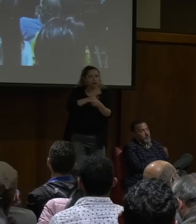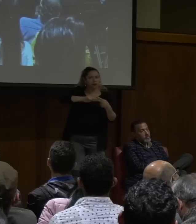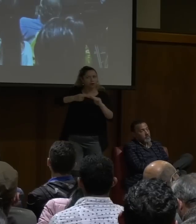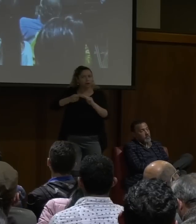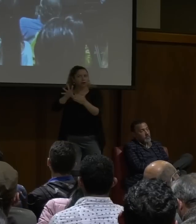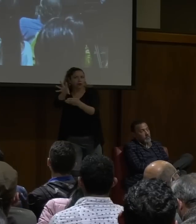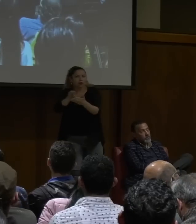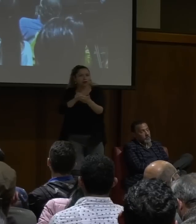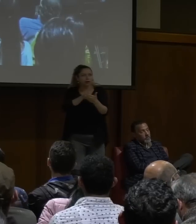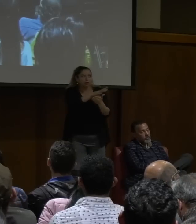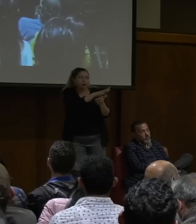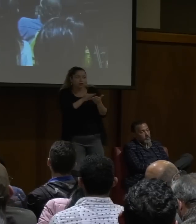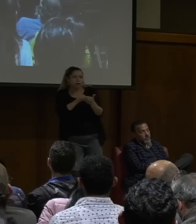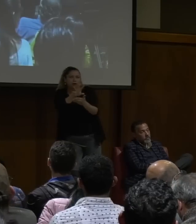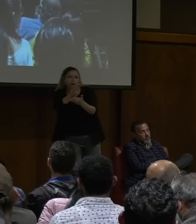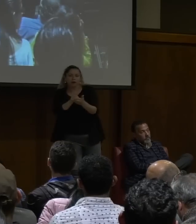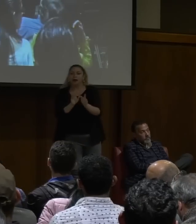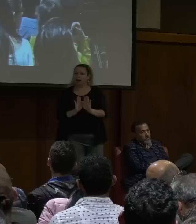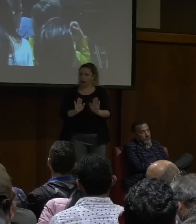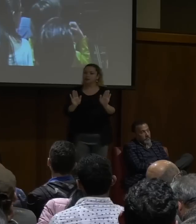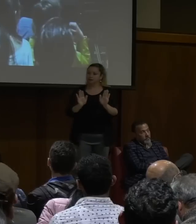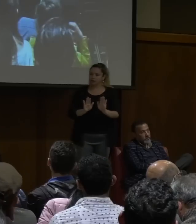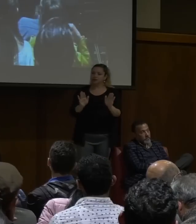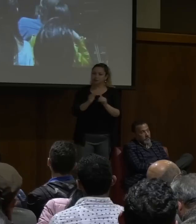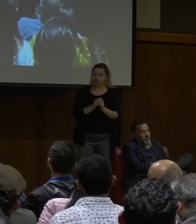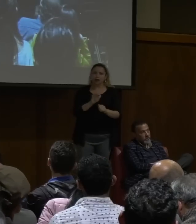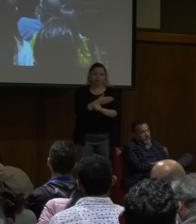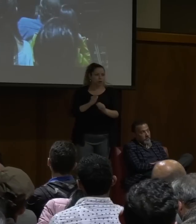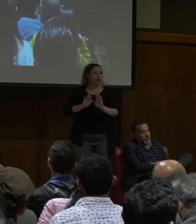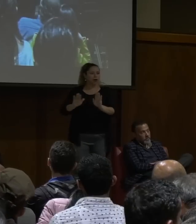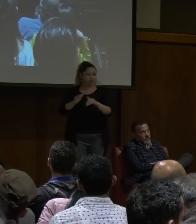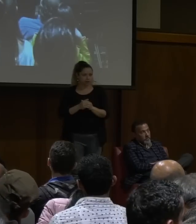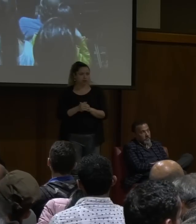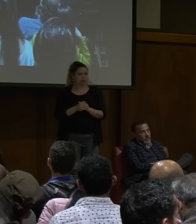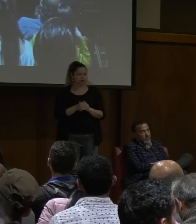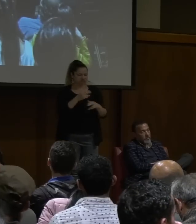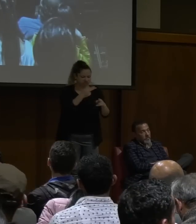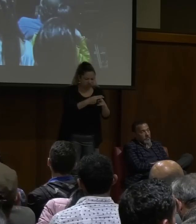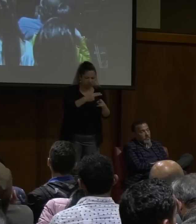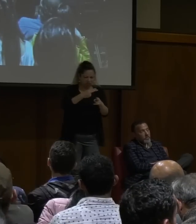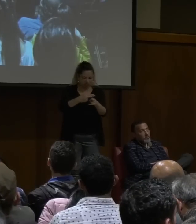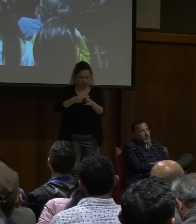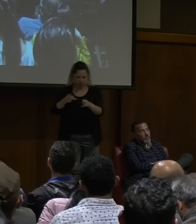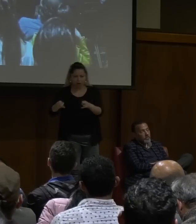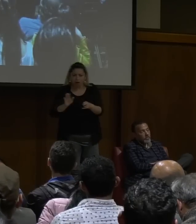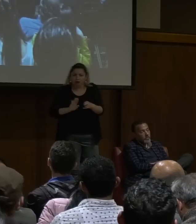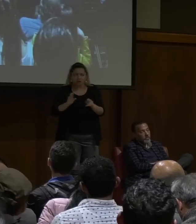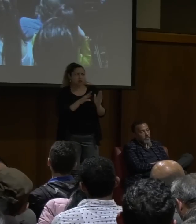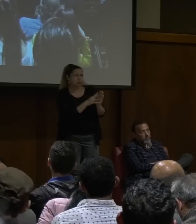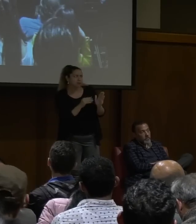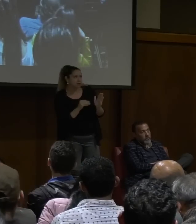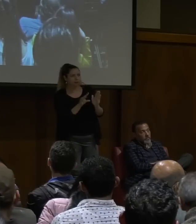Morales. Y así, por ejemplo, La Resentida, que habla de la malla, que eso es de Carlos Araque. Y así como